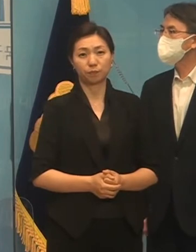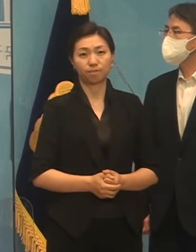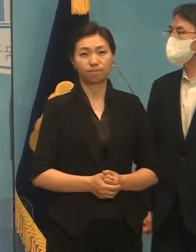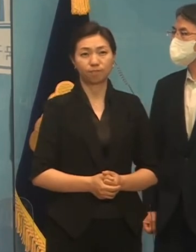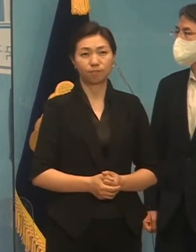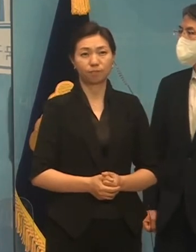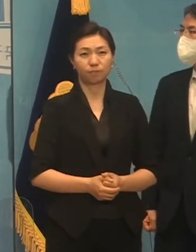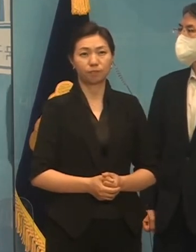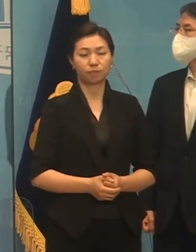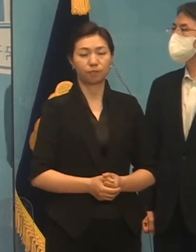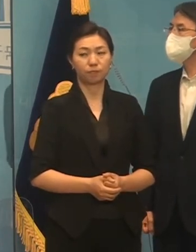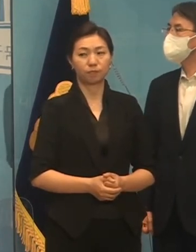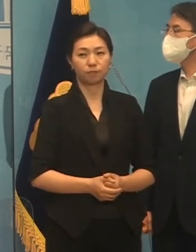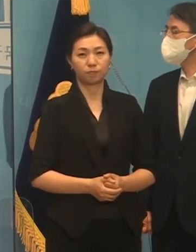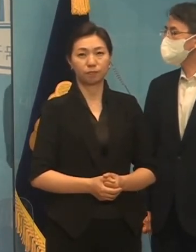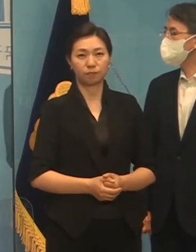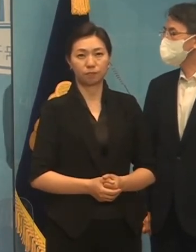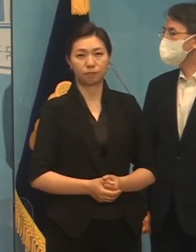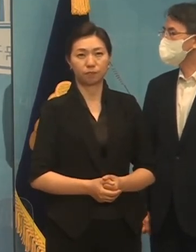보여주시죠.